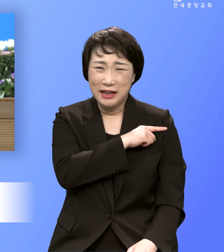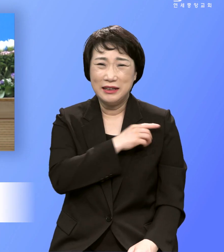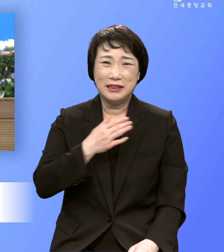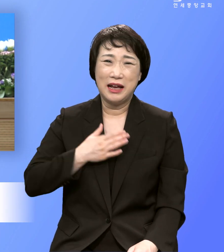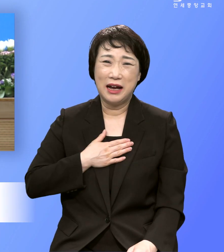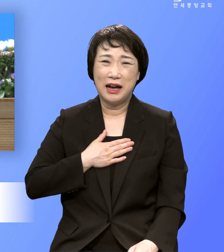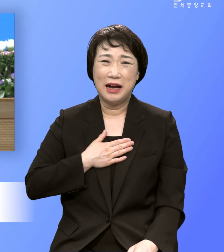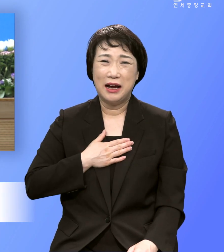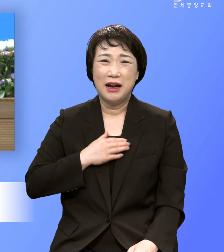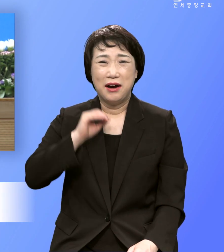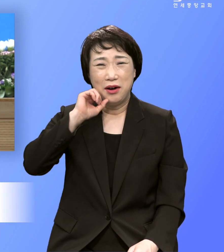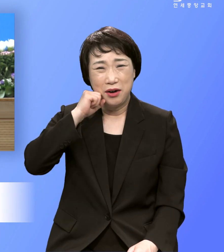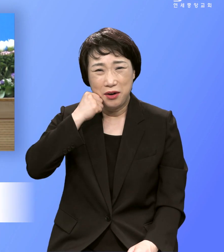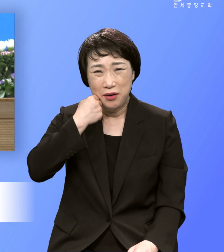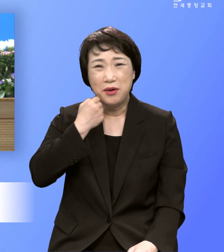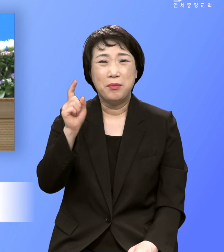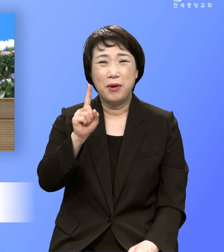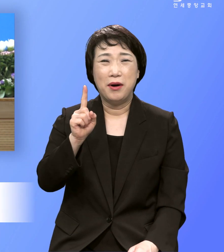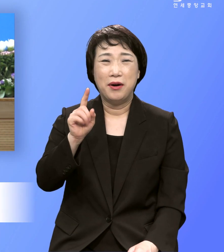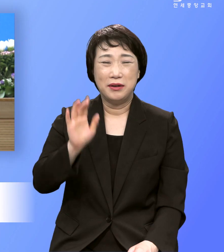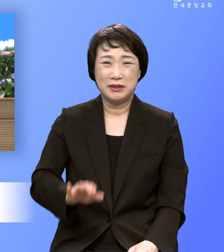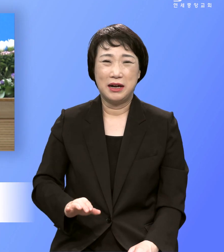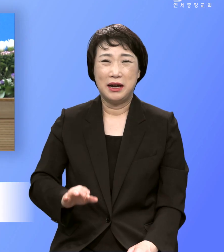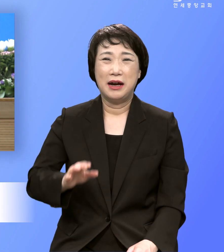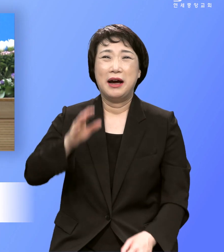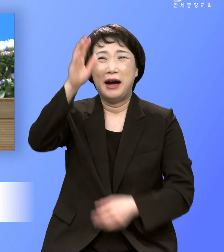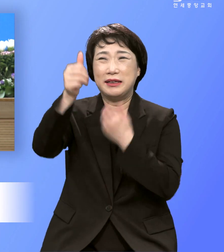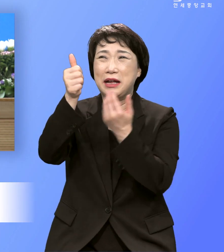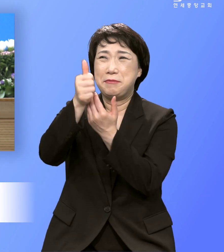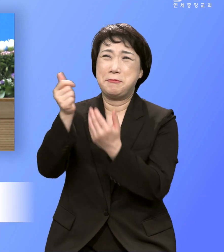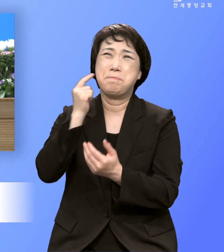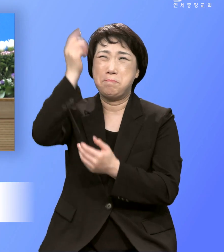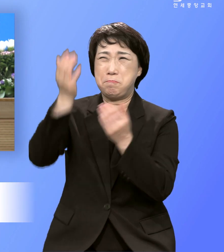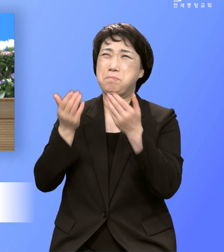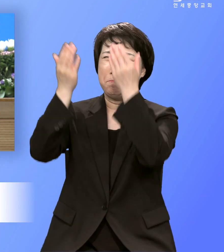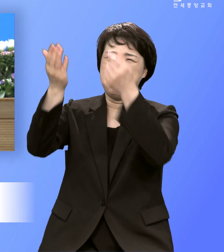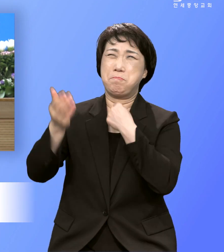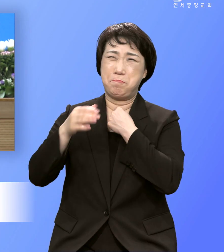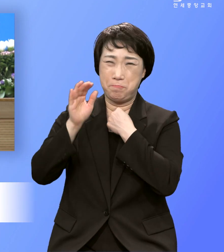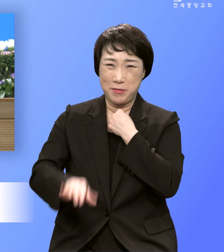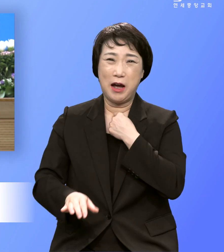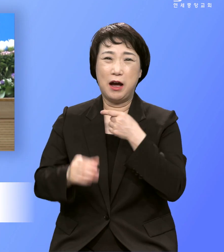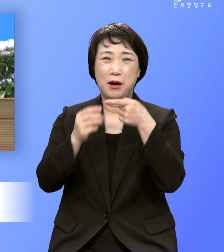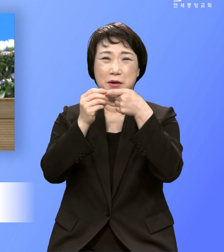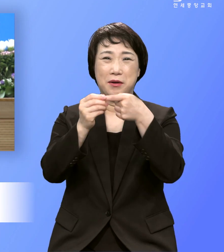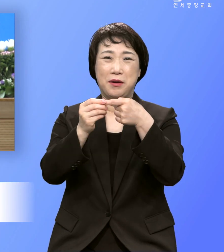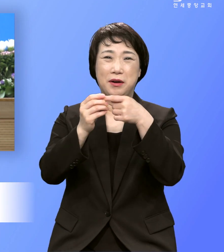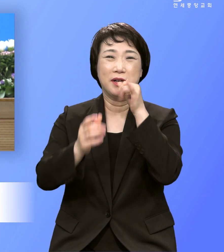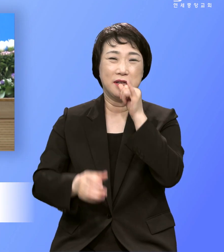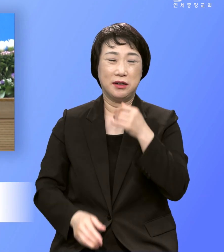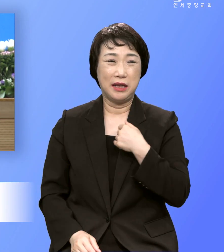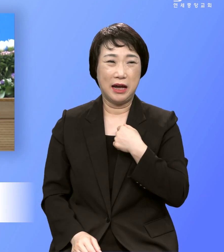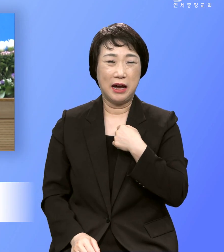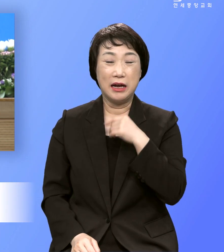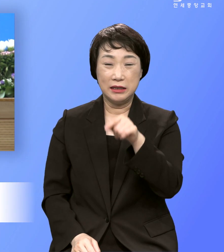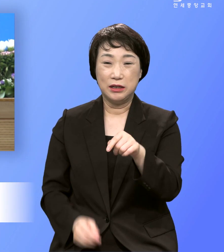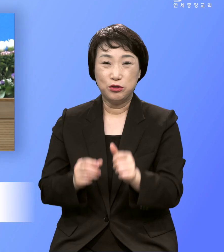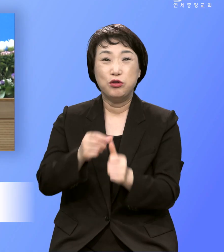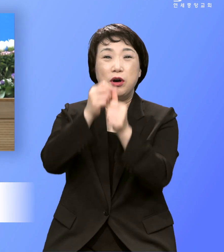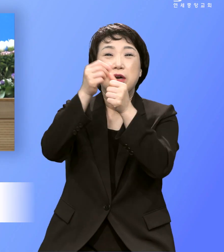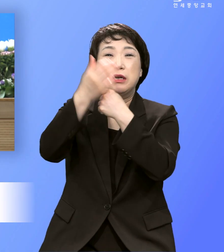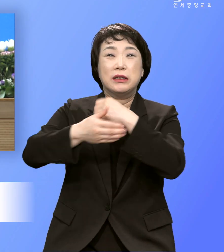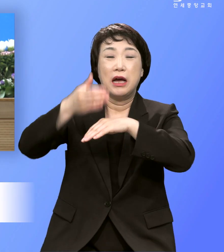내가 큰 일이 뭐냐? 하나님을 영화롭게 하는 일이다. 여기 구원의